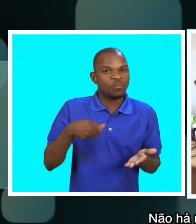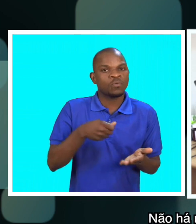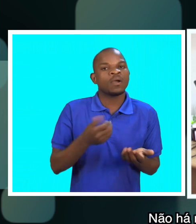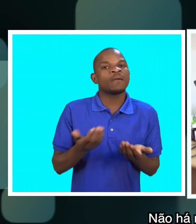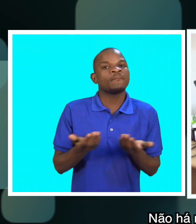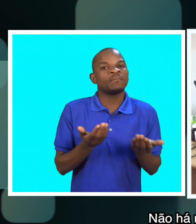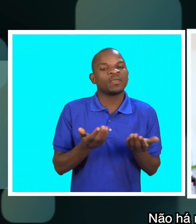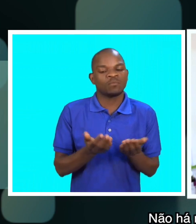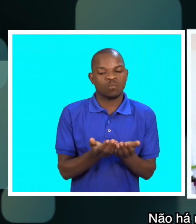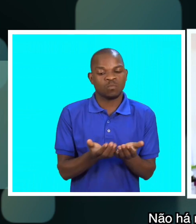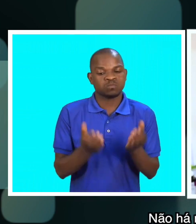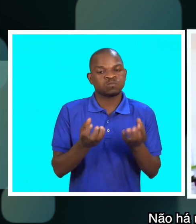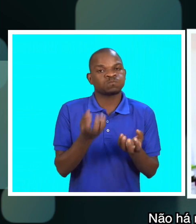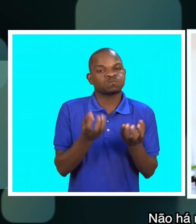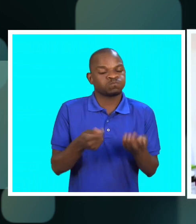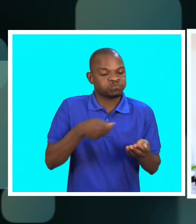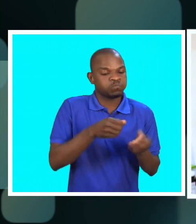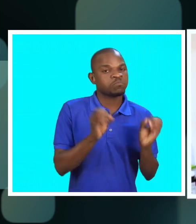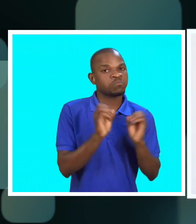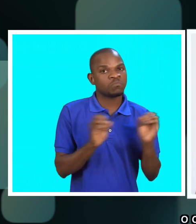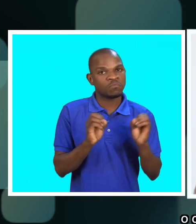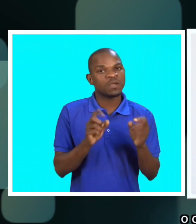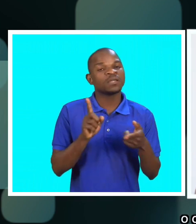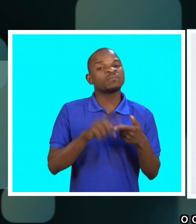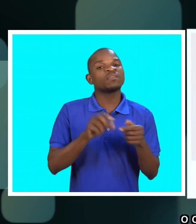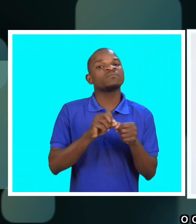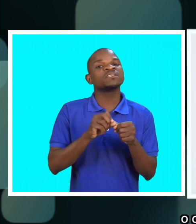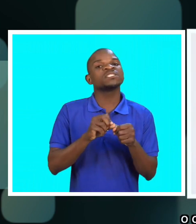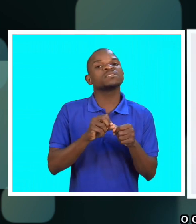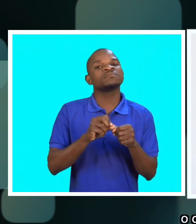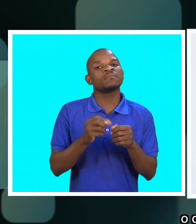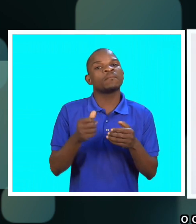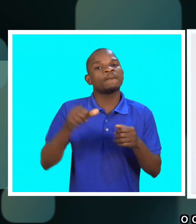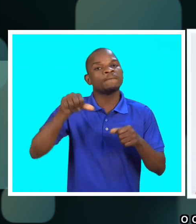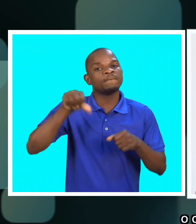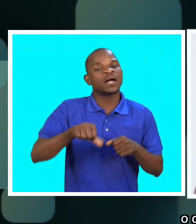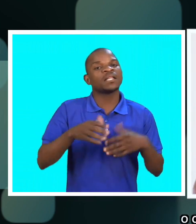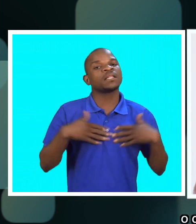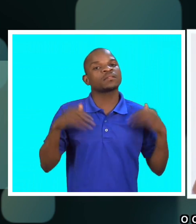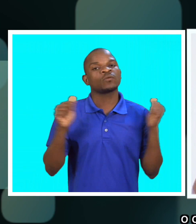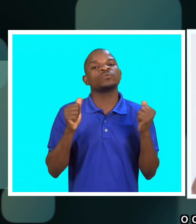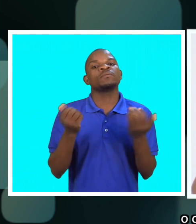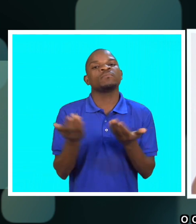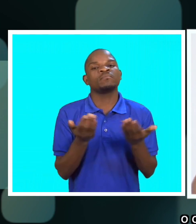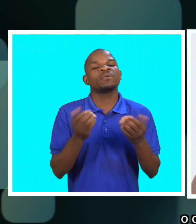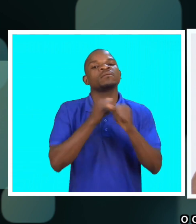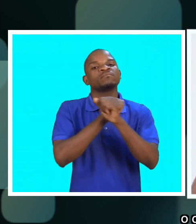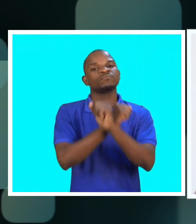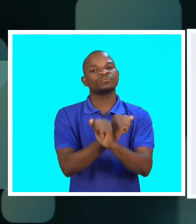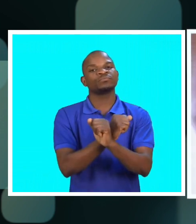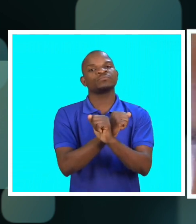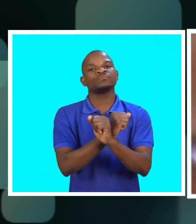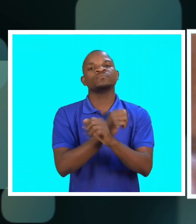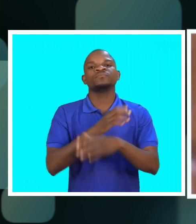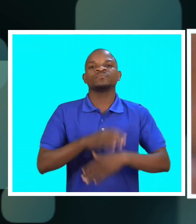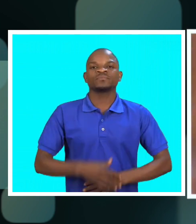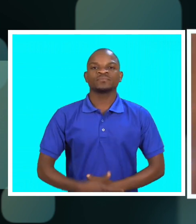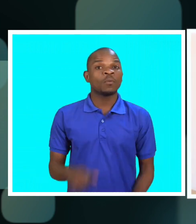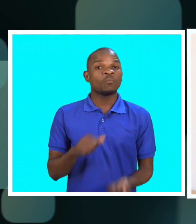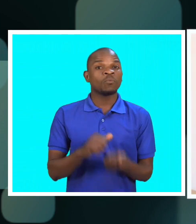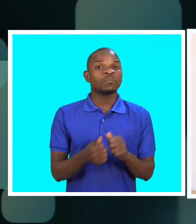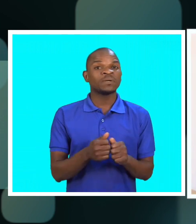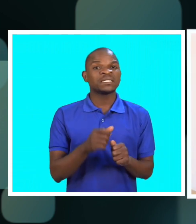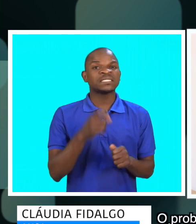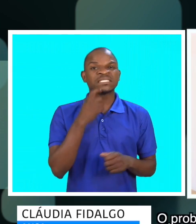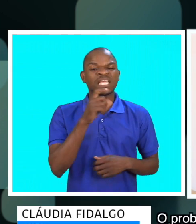para administrar estes medicamentos, o que constitui um perigo para a saúde do bebê.